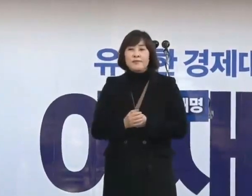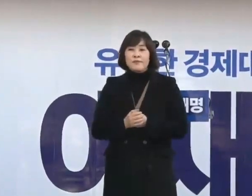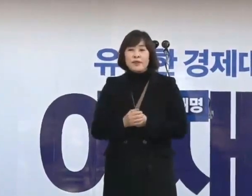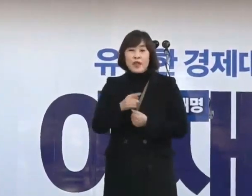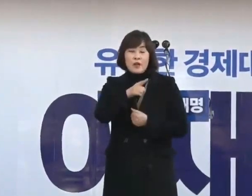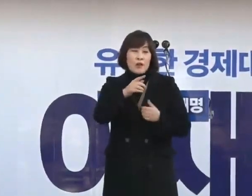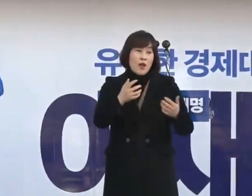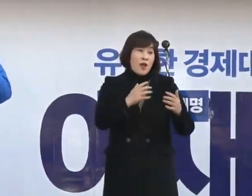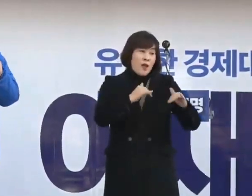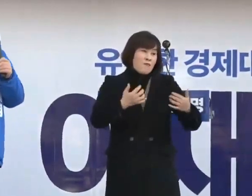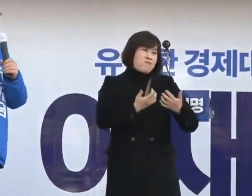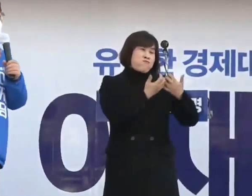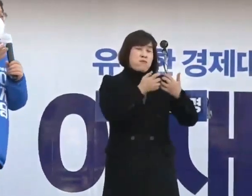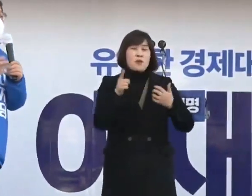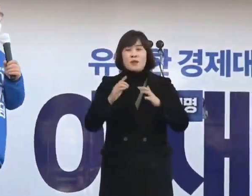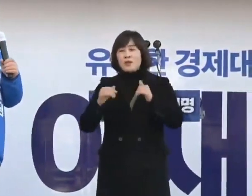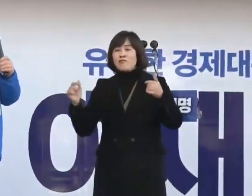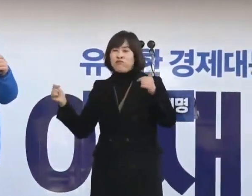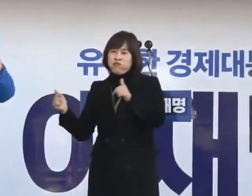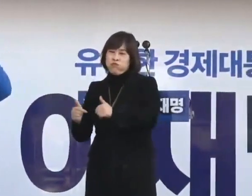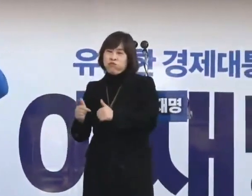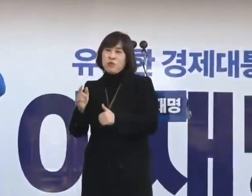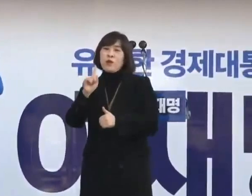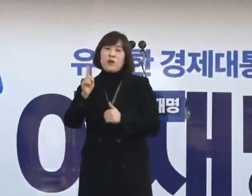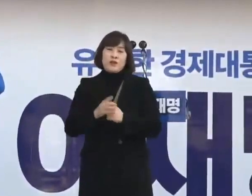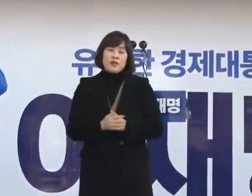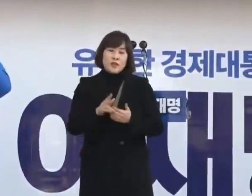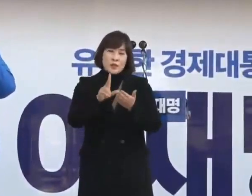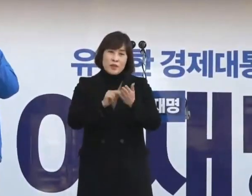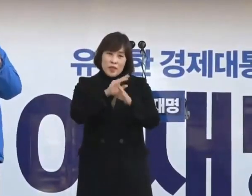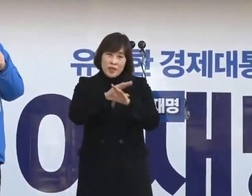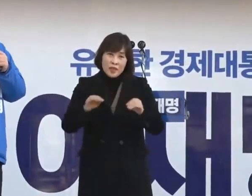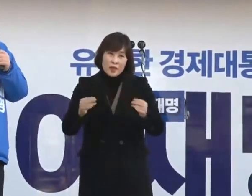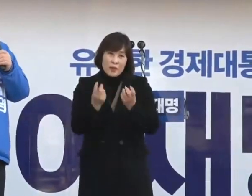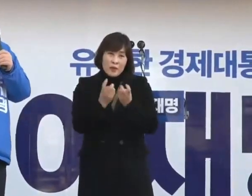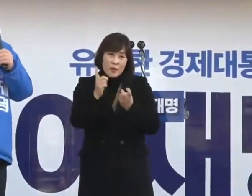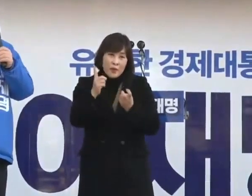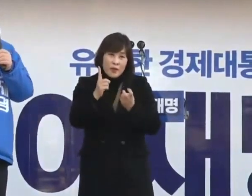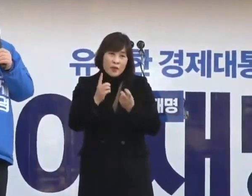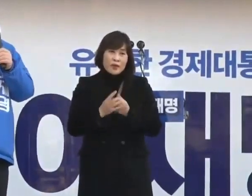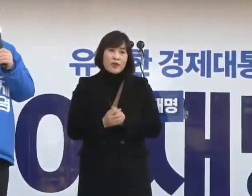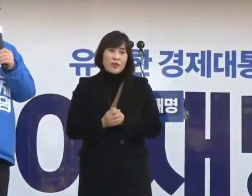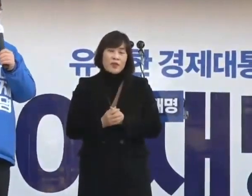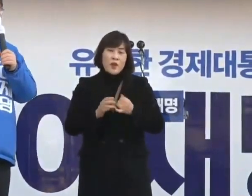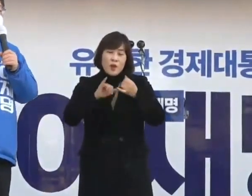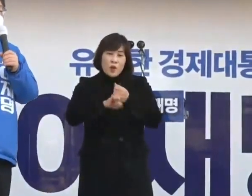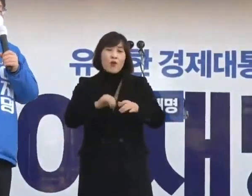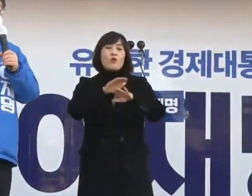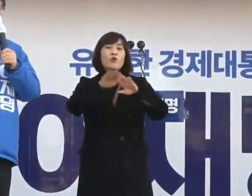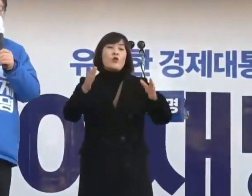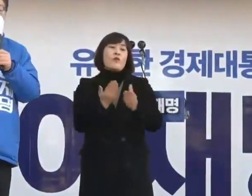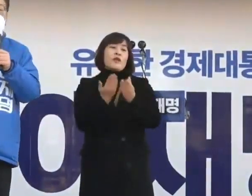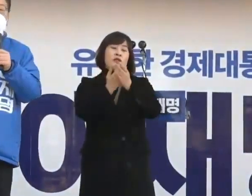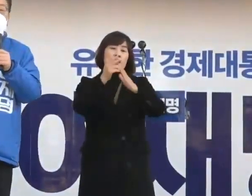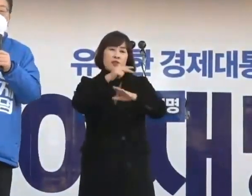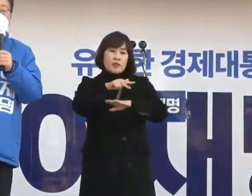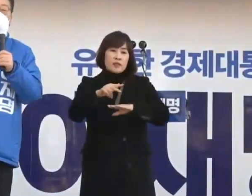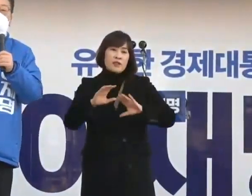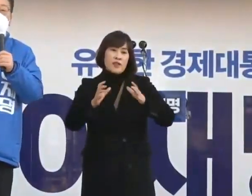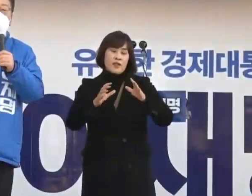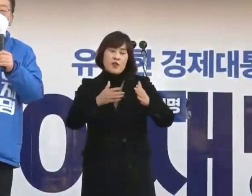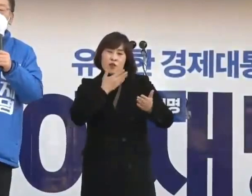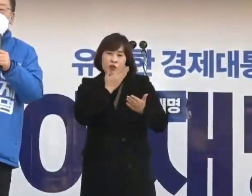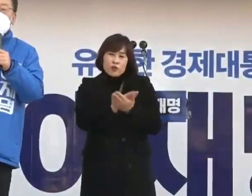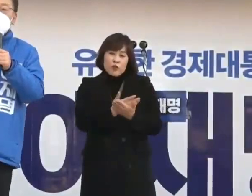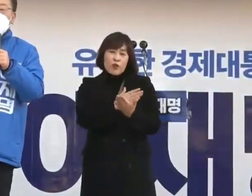한쪽은 미어터지고 한쪽은 없어져가고 이 문제를 해결하려면 반드시 균형발전 정책을 국가적